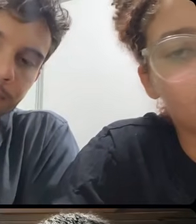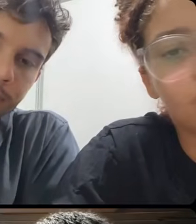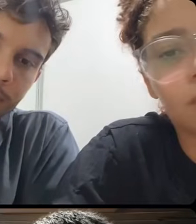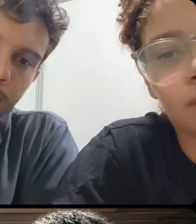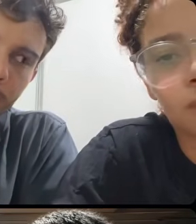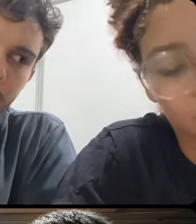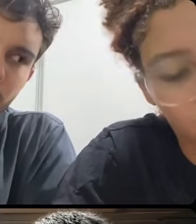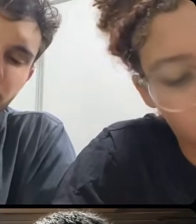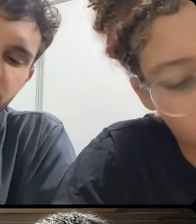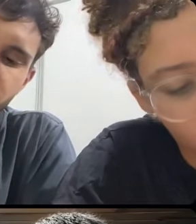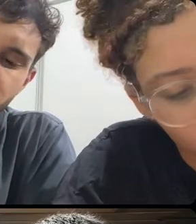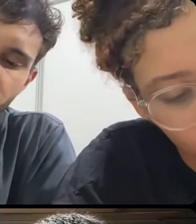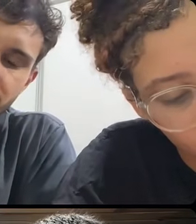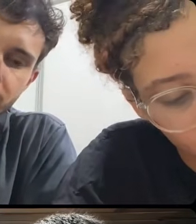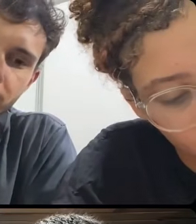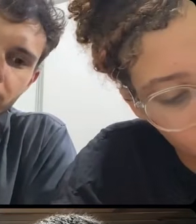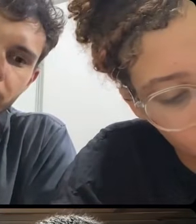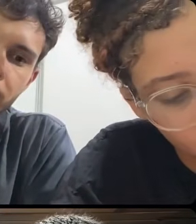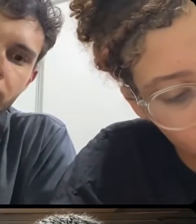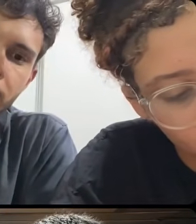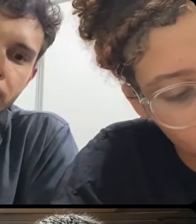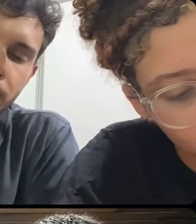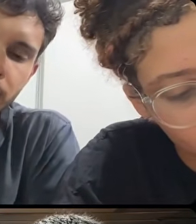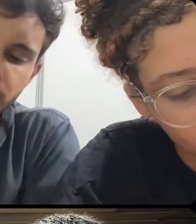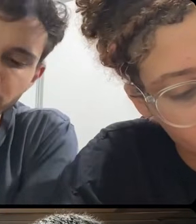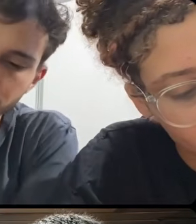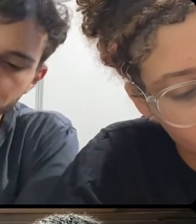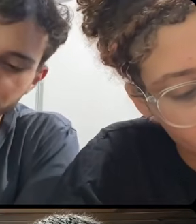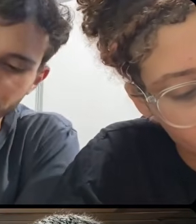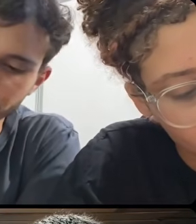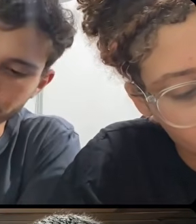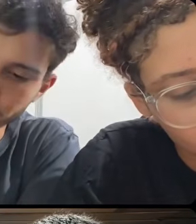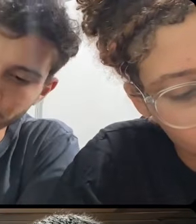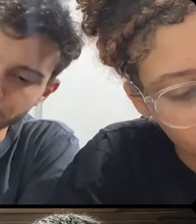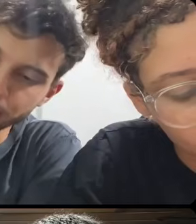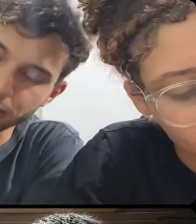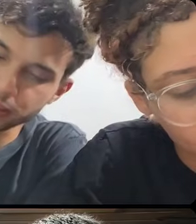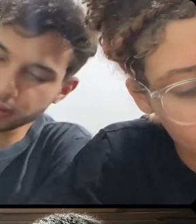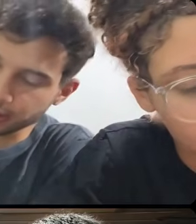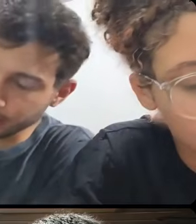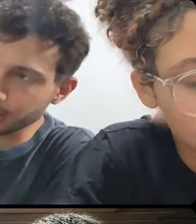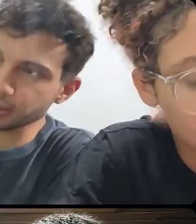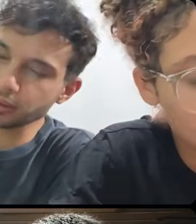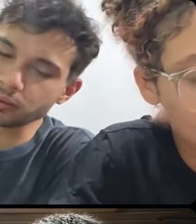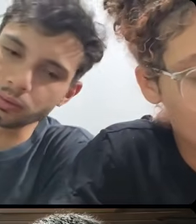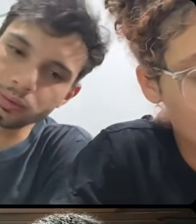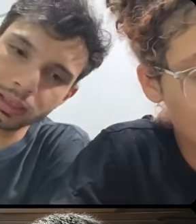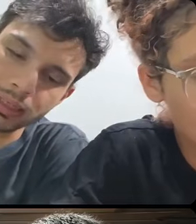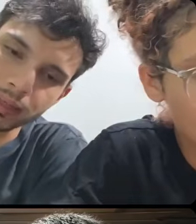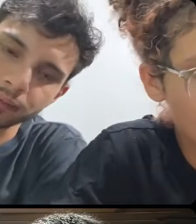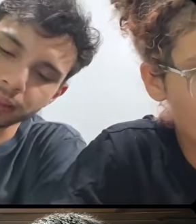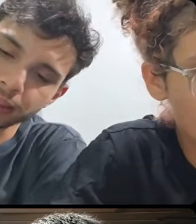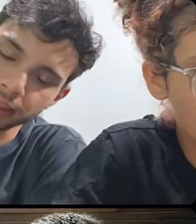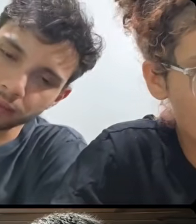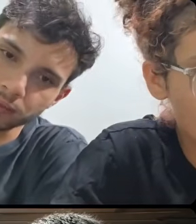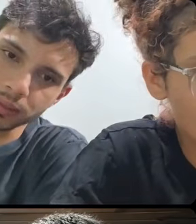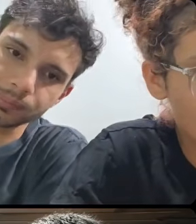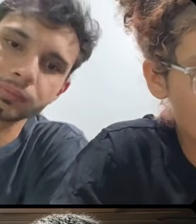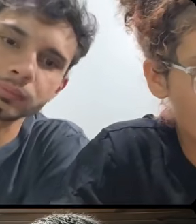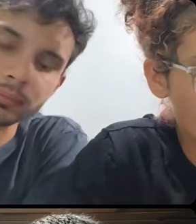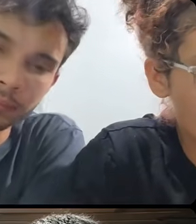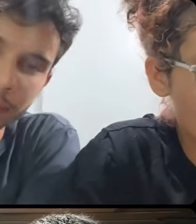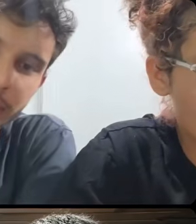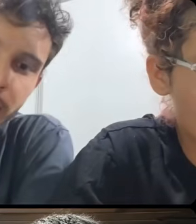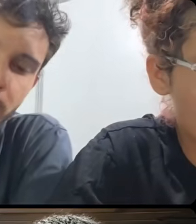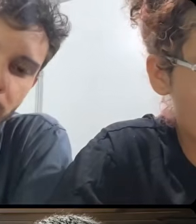Minas, né, através dela, né, lá na onde era a igreja que eu congregava, na IQ